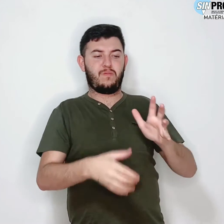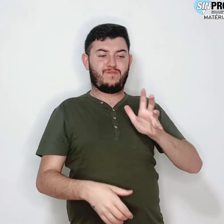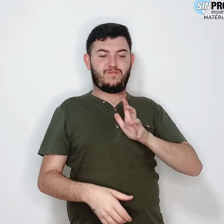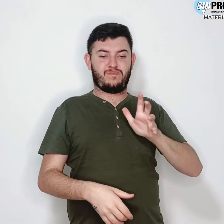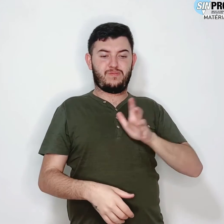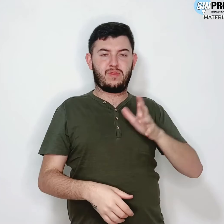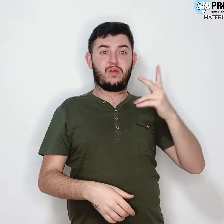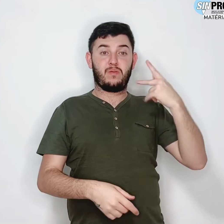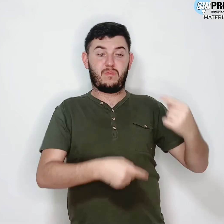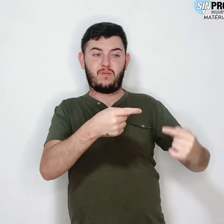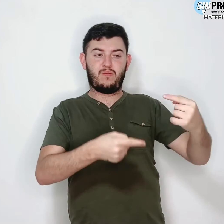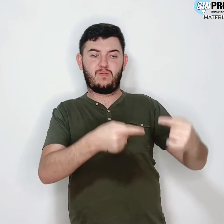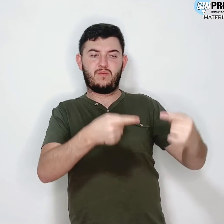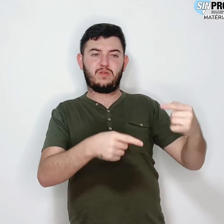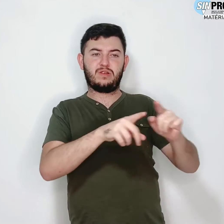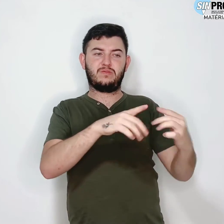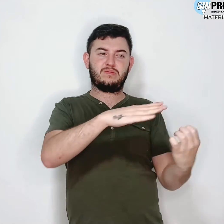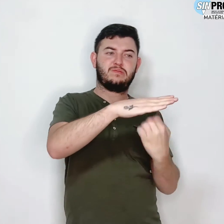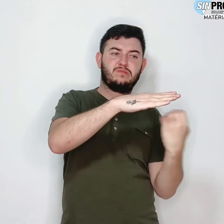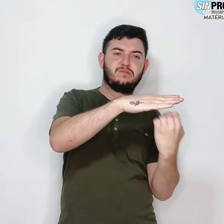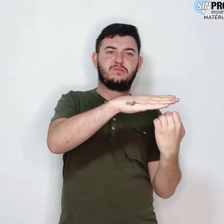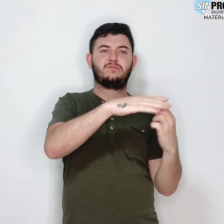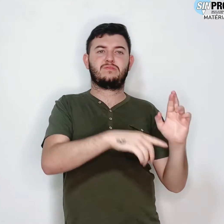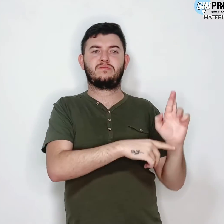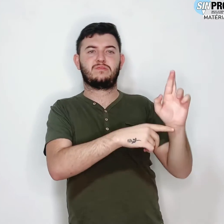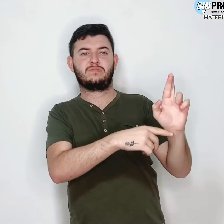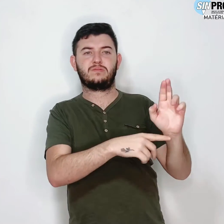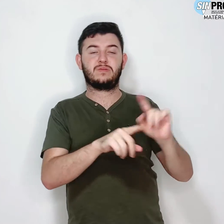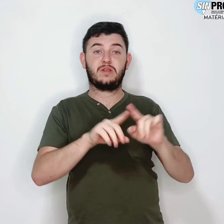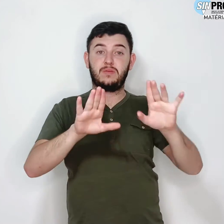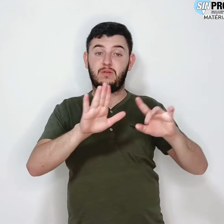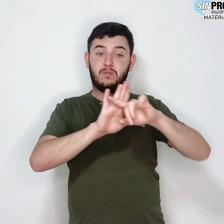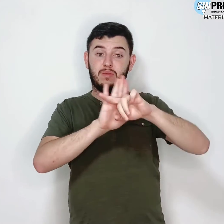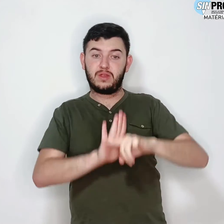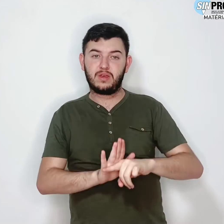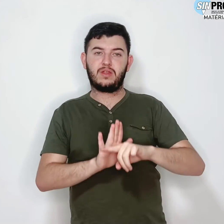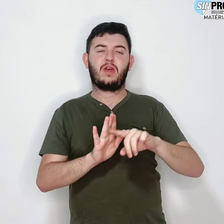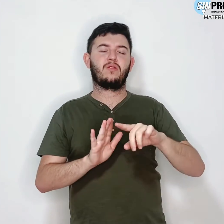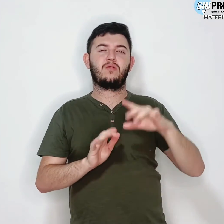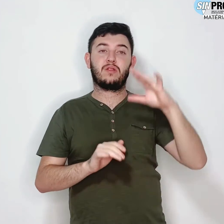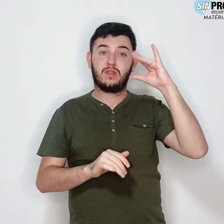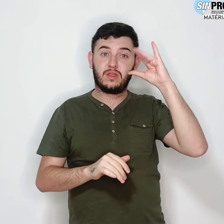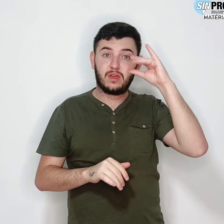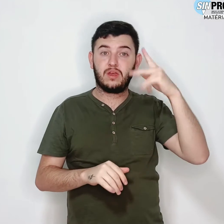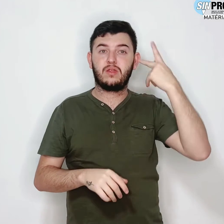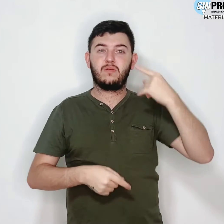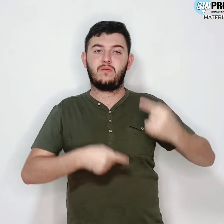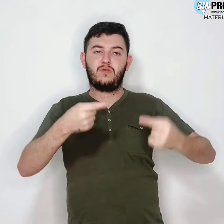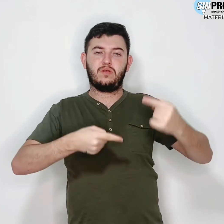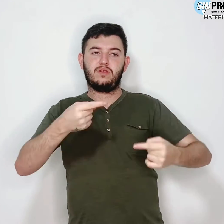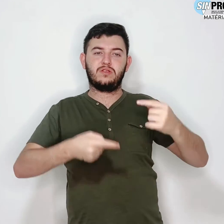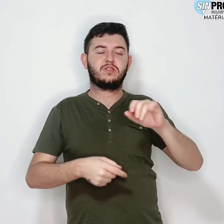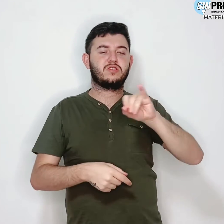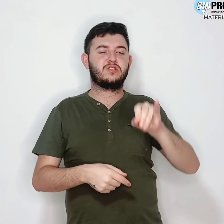O cientista político Jair Nicolau, autor do livro sobre a história do voto, conta